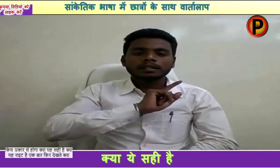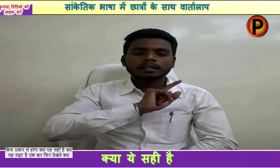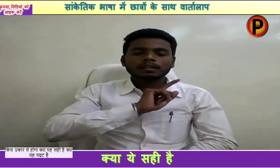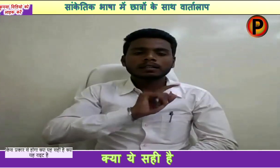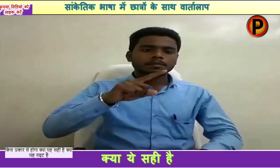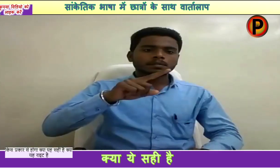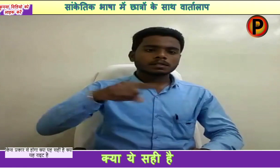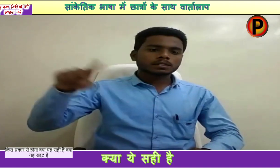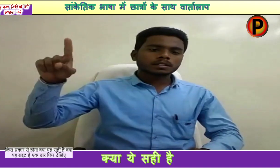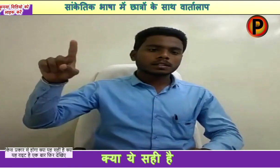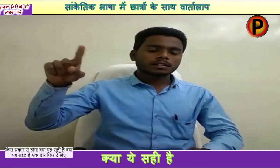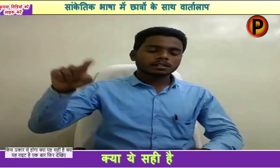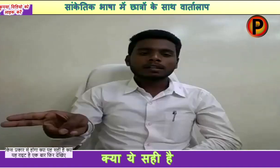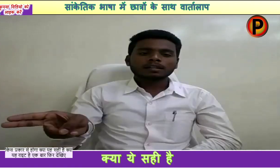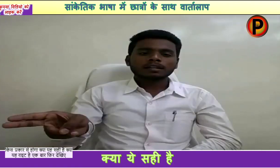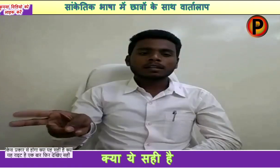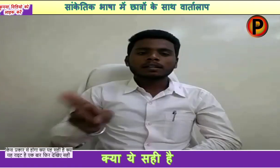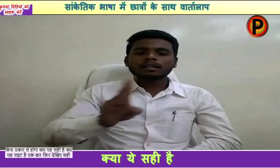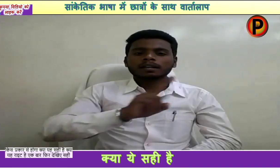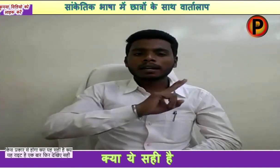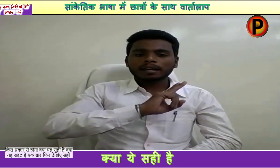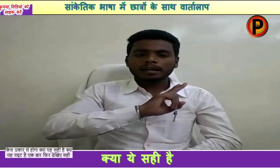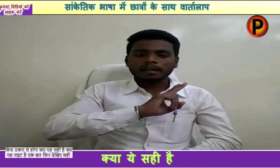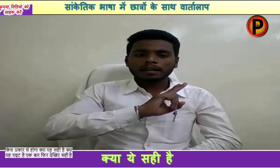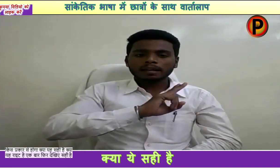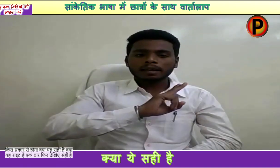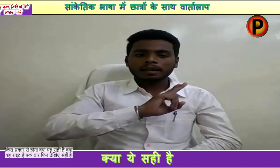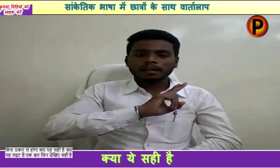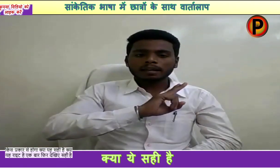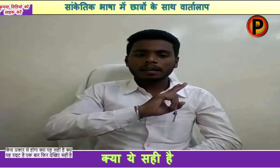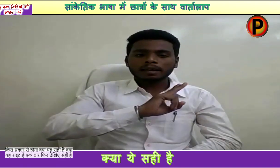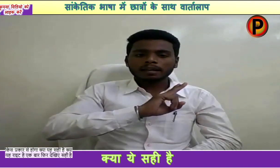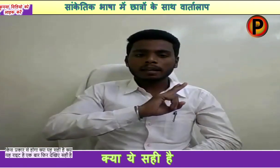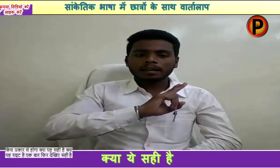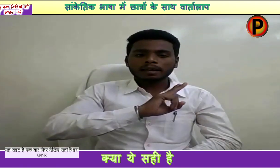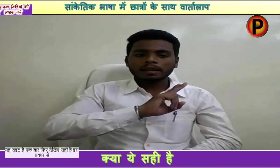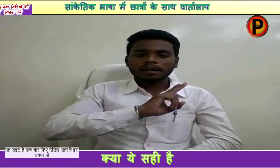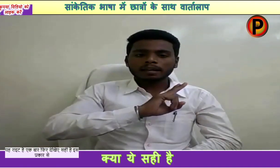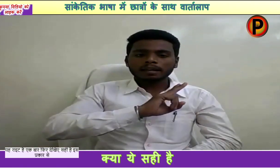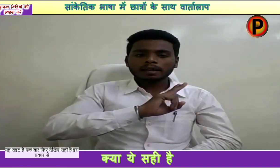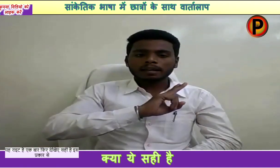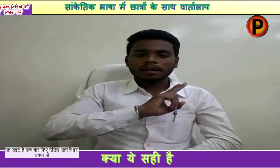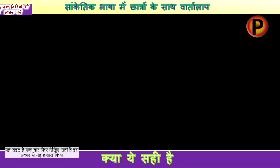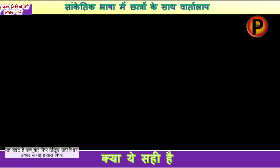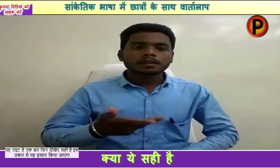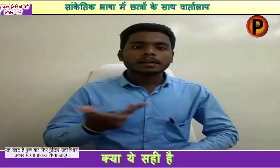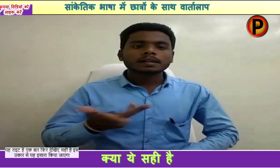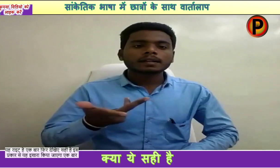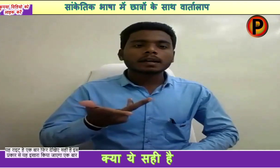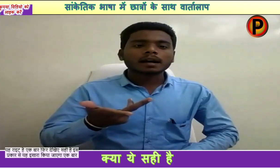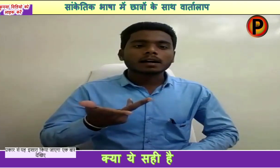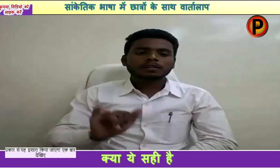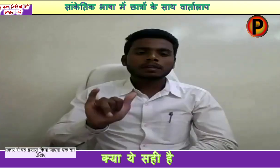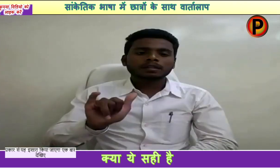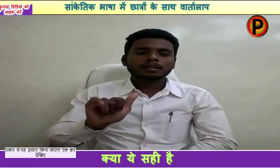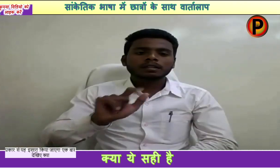ये सही है। तो इस प्रकार से ये इशारा किया जाएगा। एक बार और देखिए, क्या